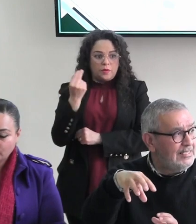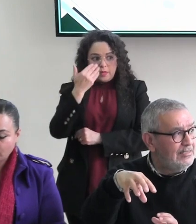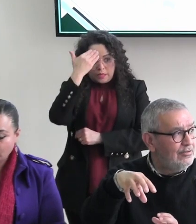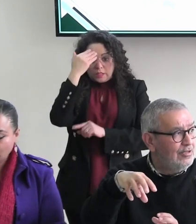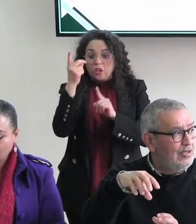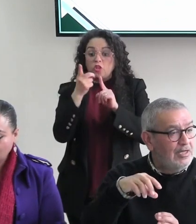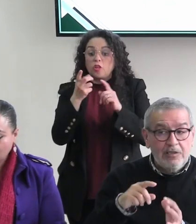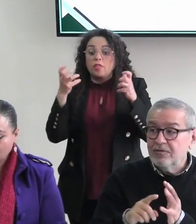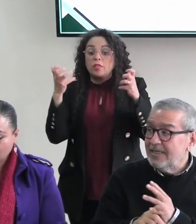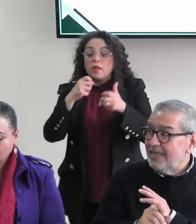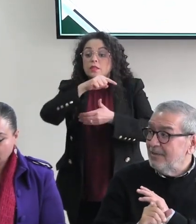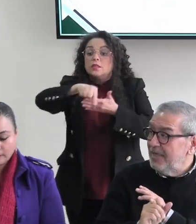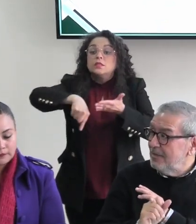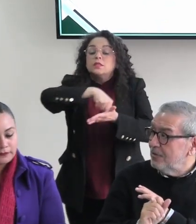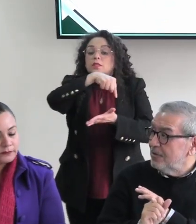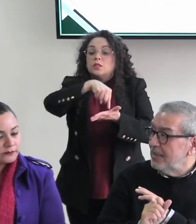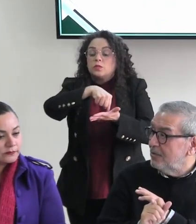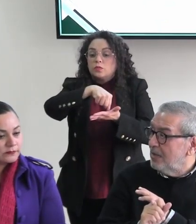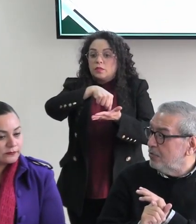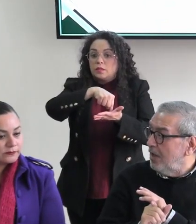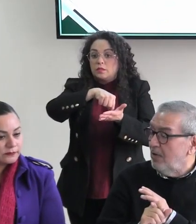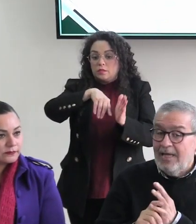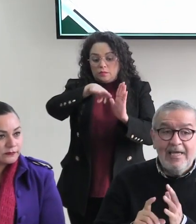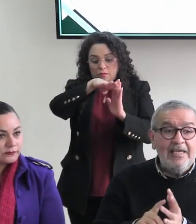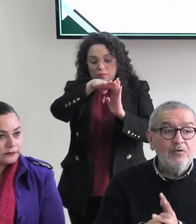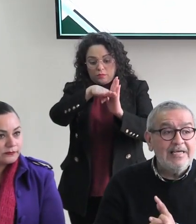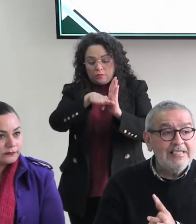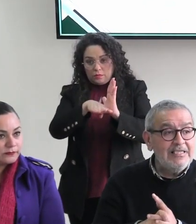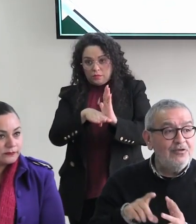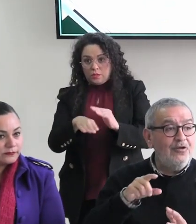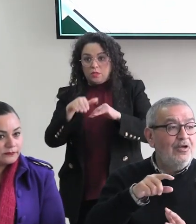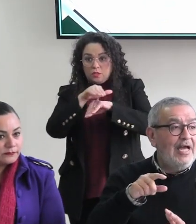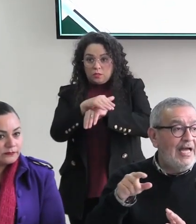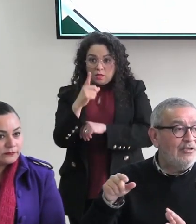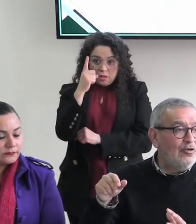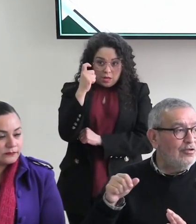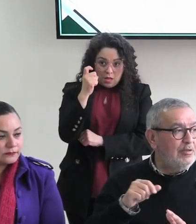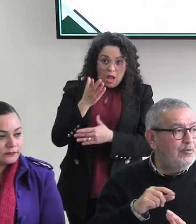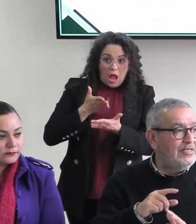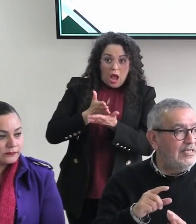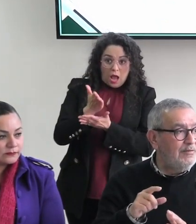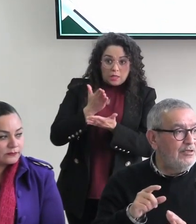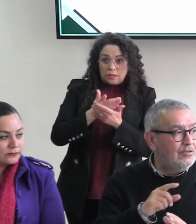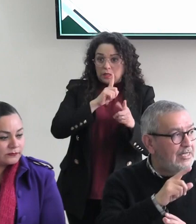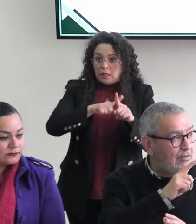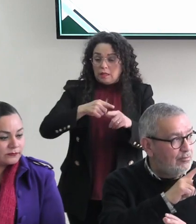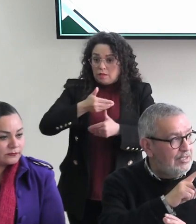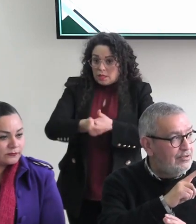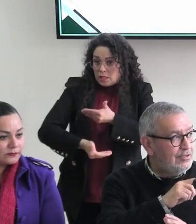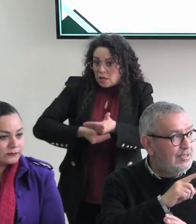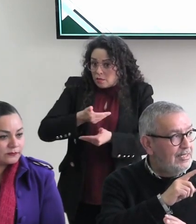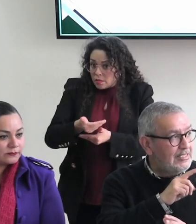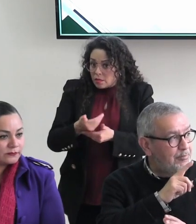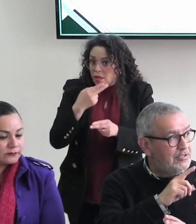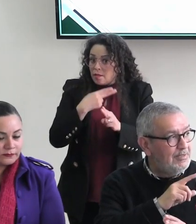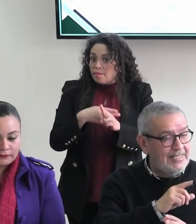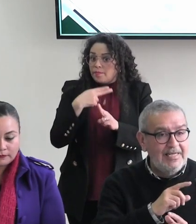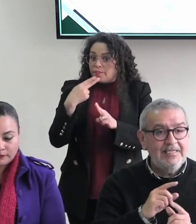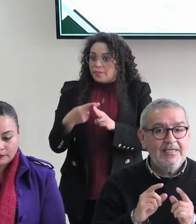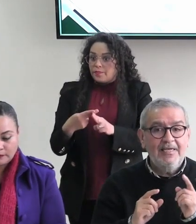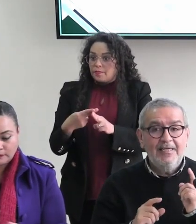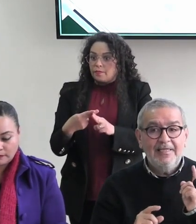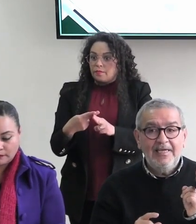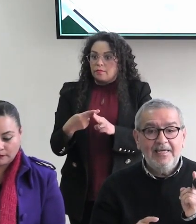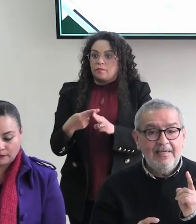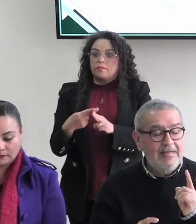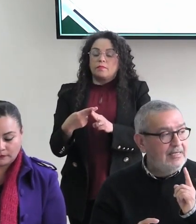se está haciendo y sus requerimientos en cuanto a agua y su acceso a todo tipo de servicios, incluidos las